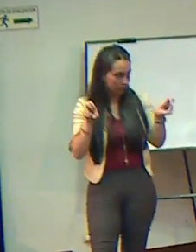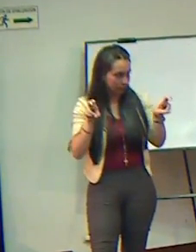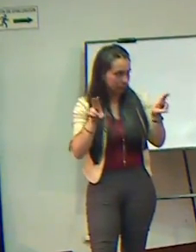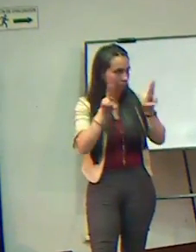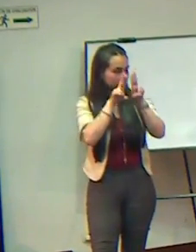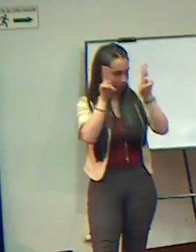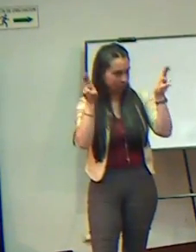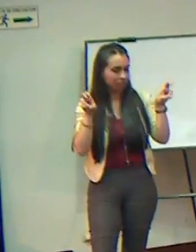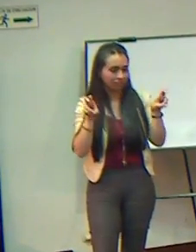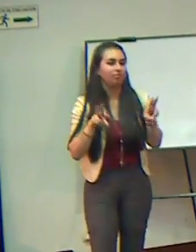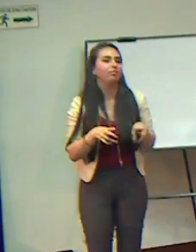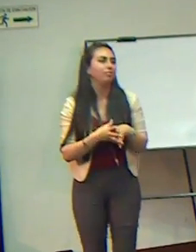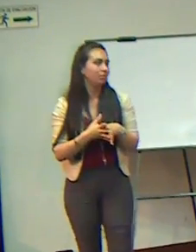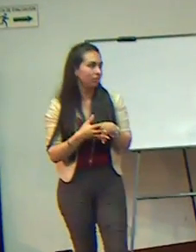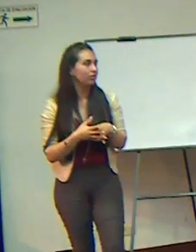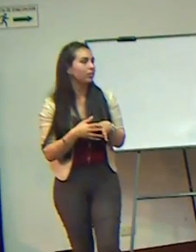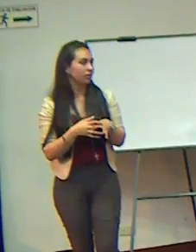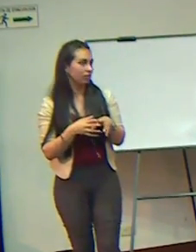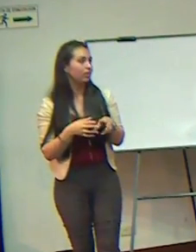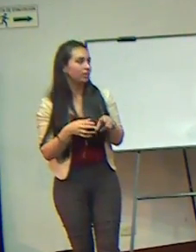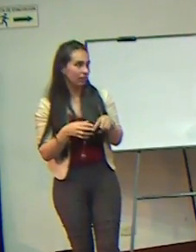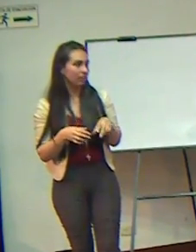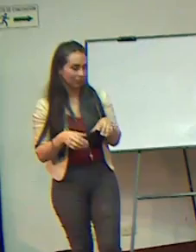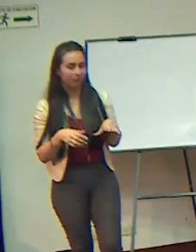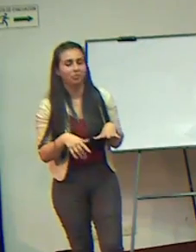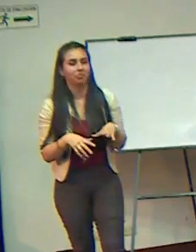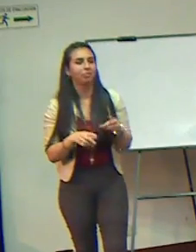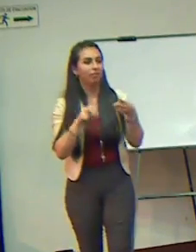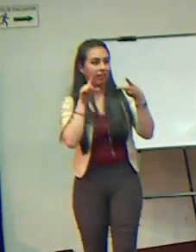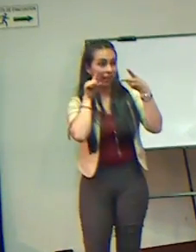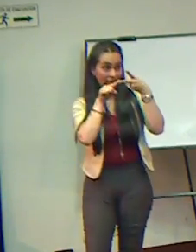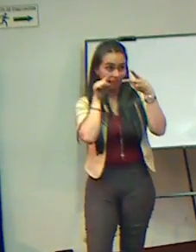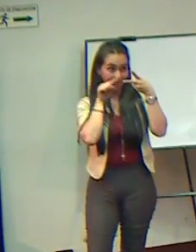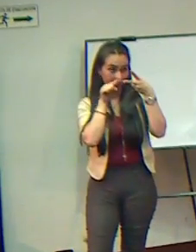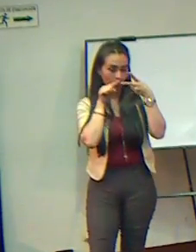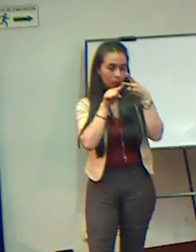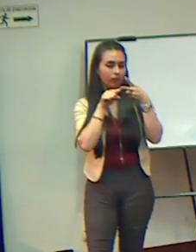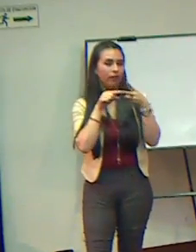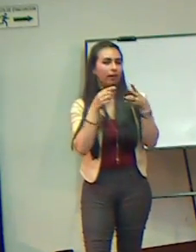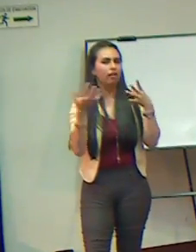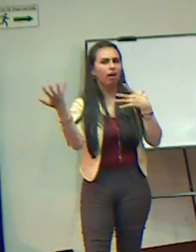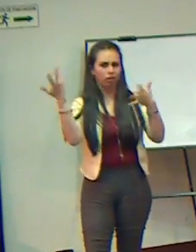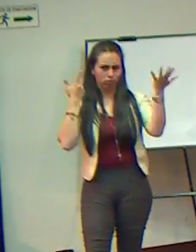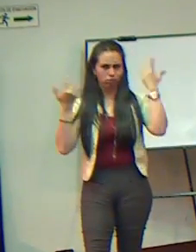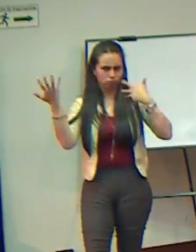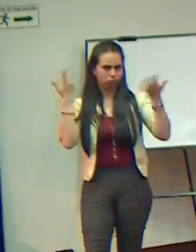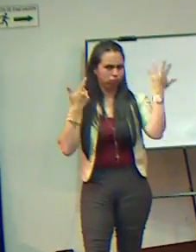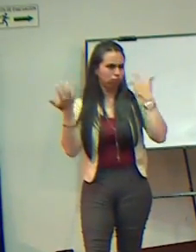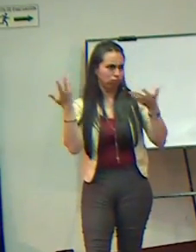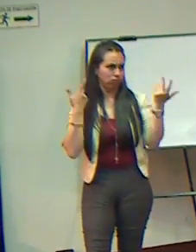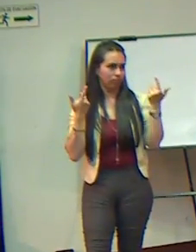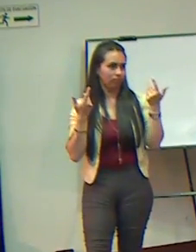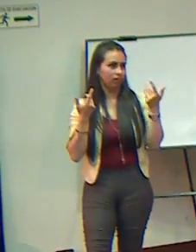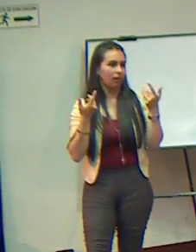contar la experiencia, cómo se sintieron con respecto al tema que abordamos hoy. Y en segundo lugar,